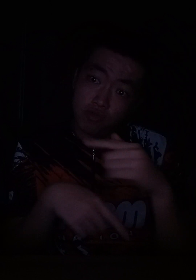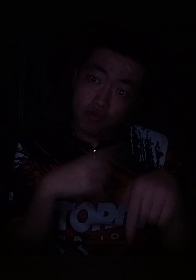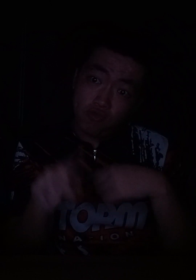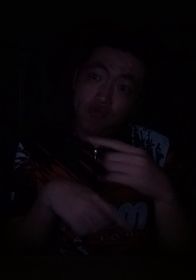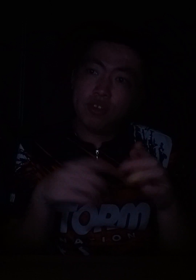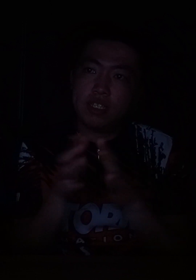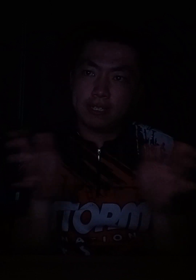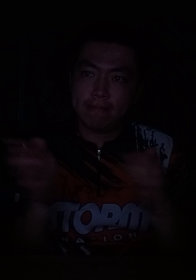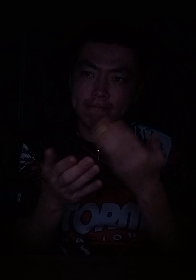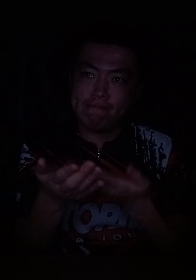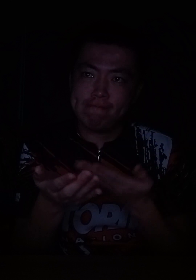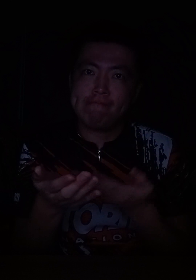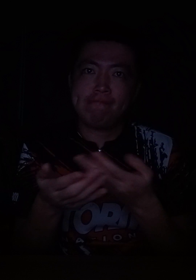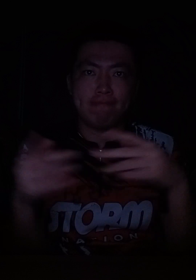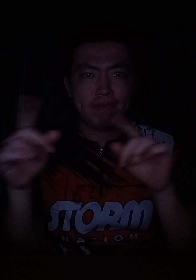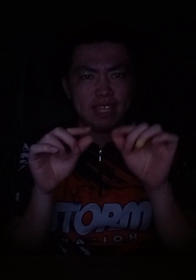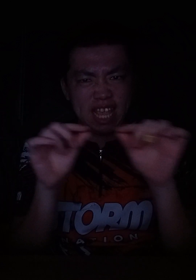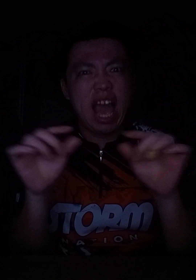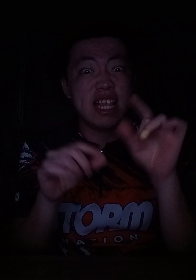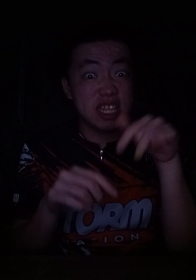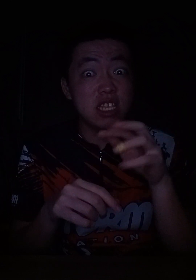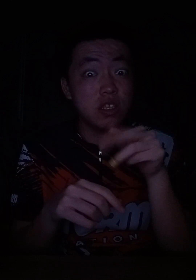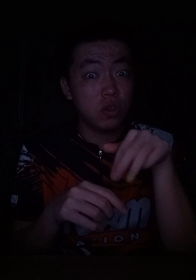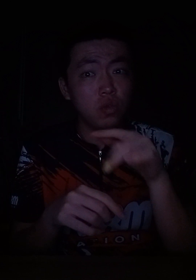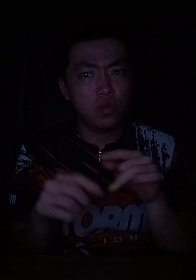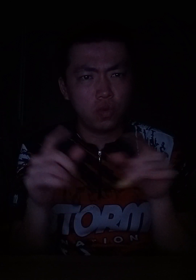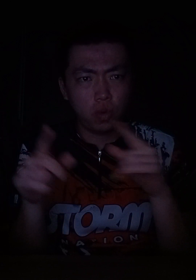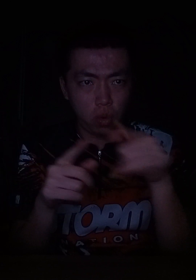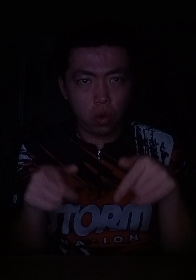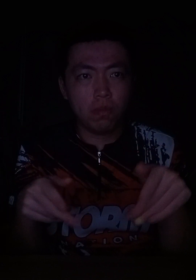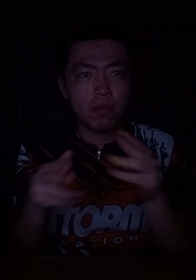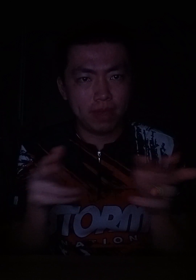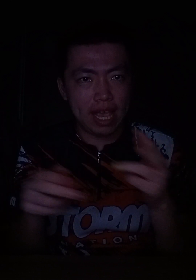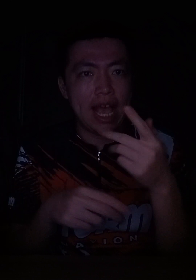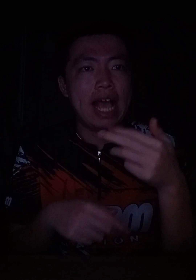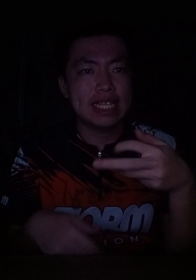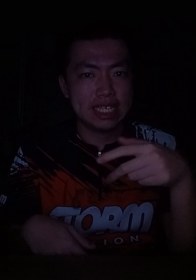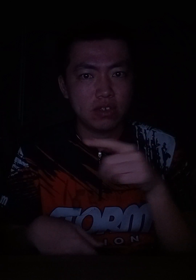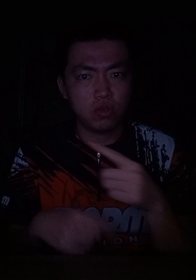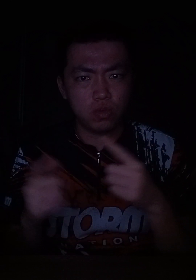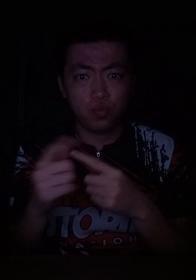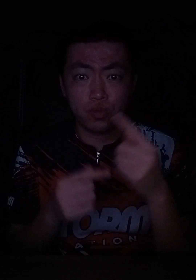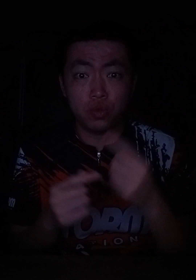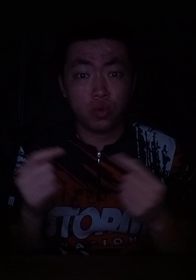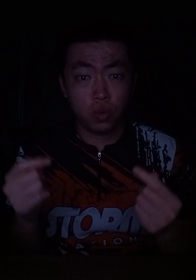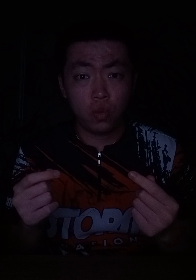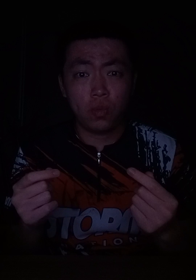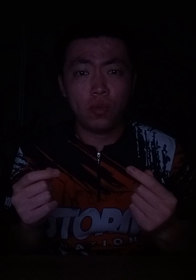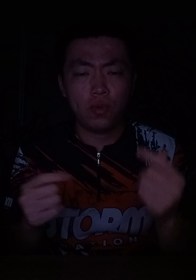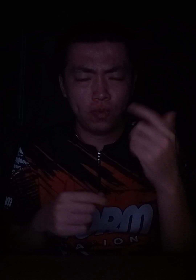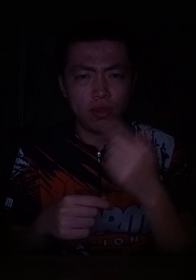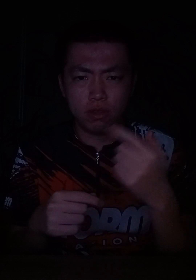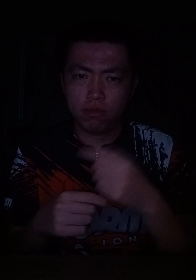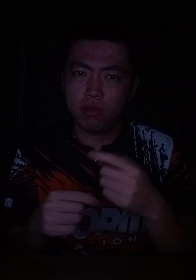제대로 되지 않았고요. 안전 점검이라든지 그다음에 또 이런 안전 점검에 필요한 인력 투입이라든지 이런